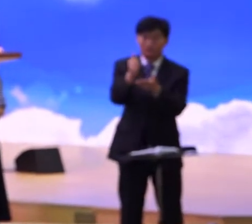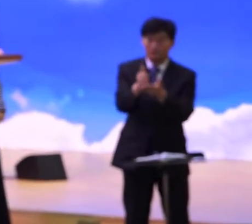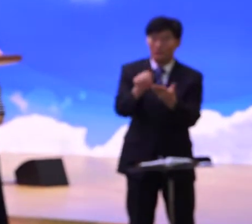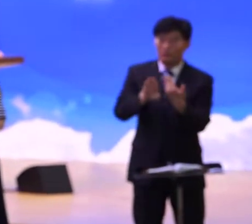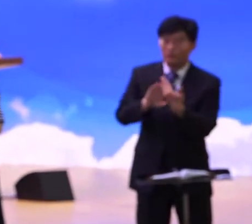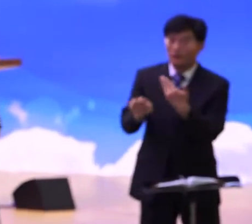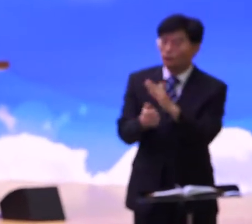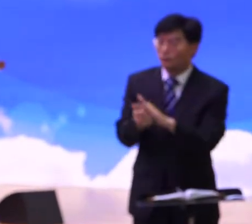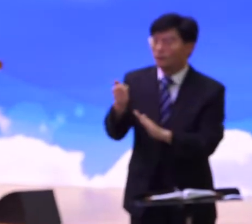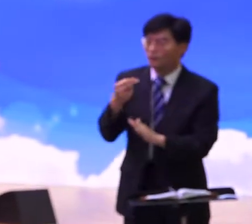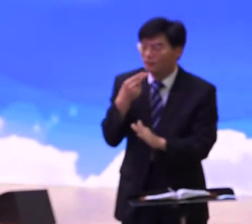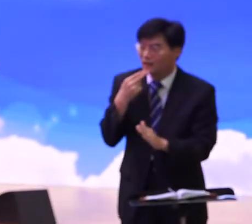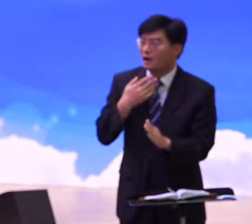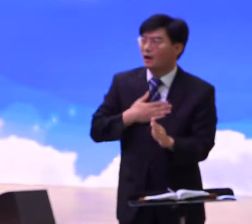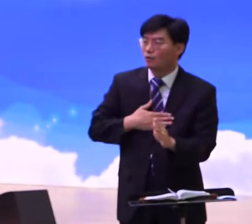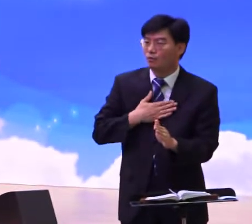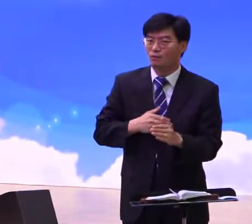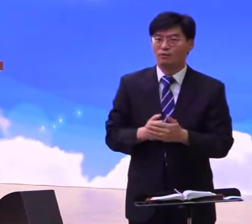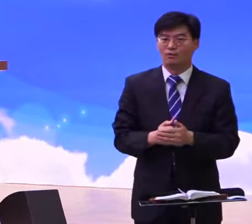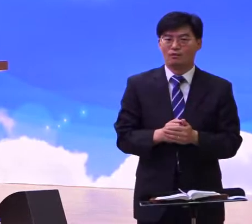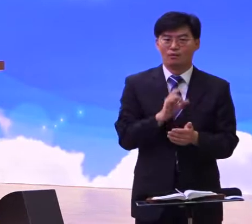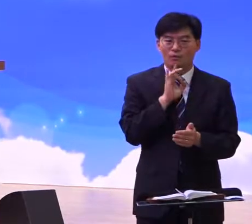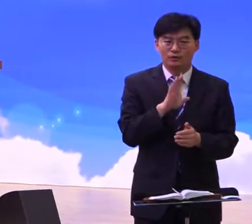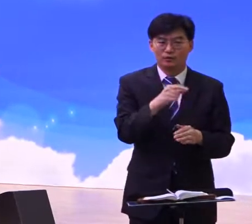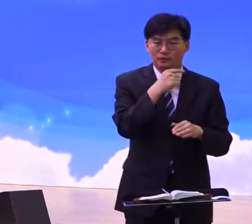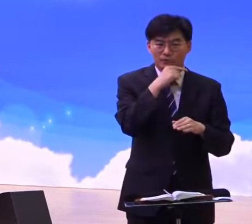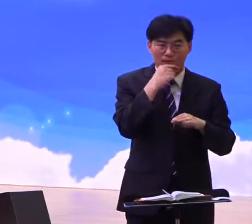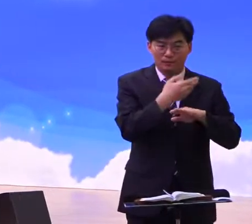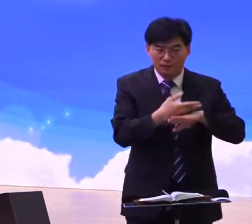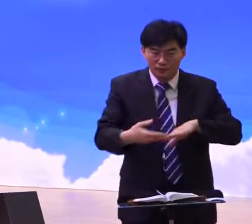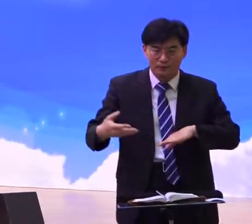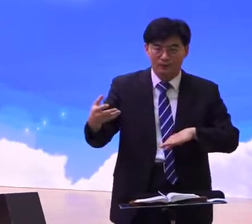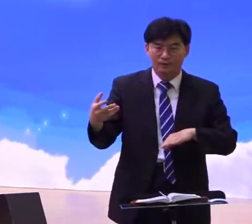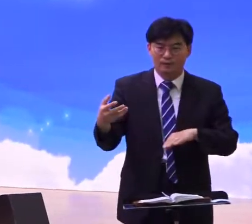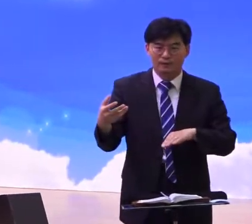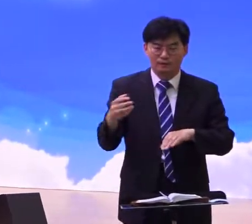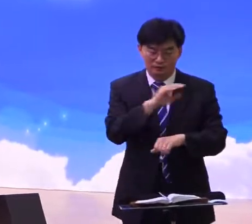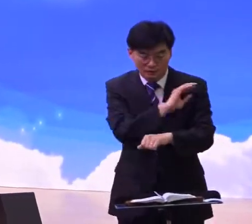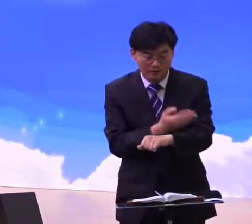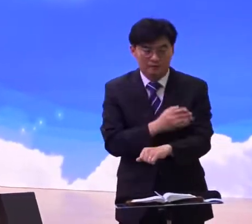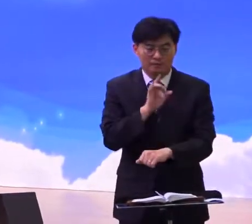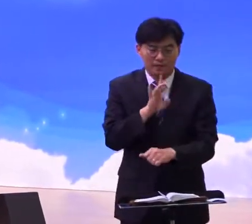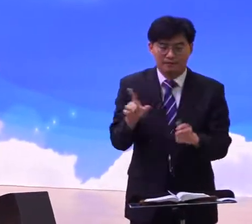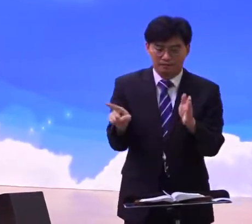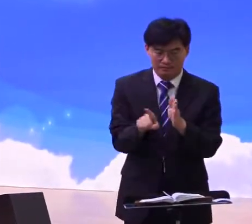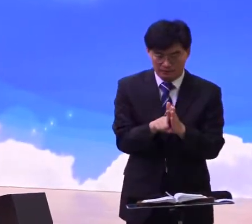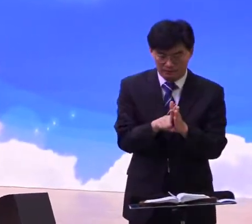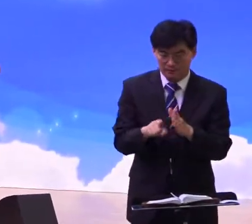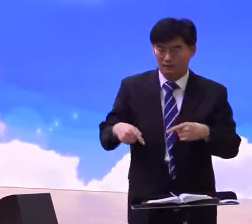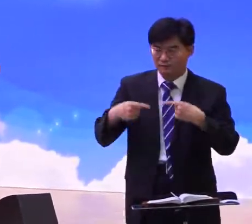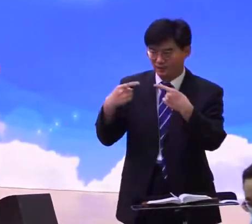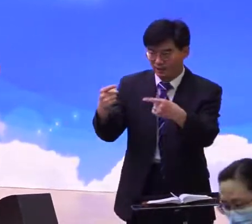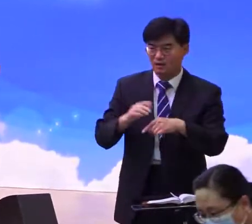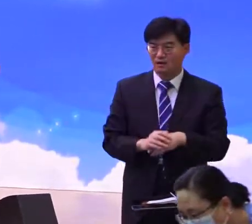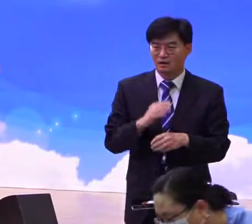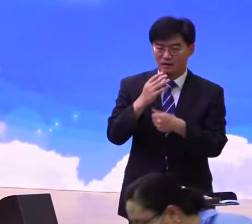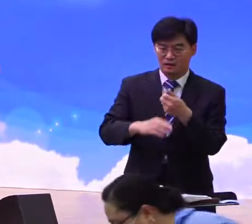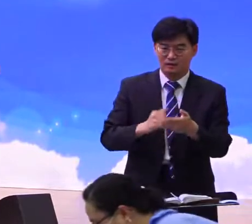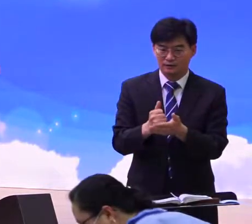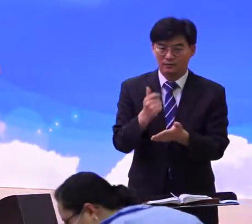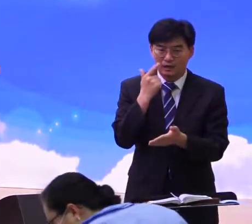없음을 기억하고 오직 보혈의 능력만 의지하고 하나님께로 나아갑니다. 만군의 하나님, 홀로 영광을